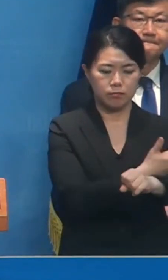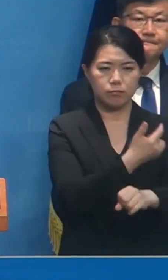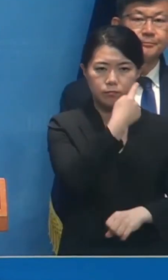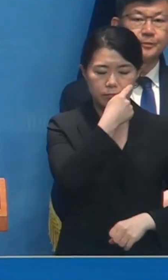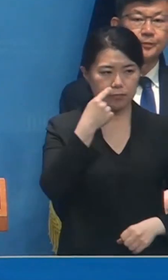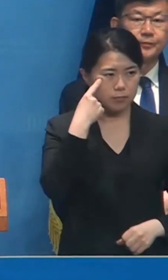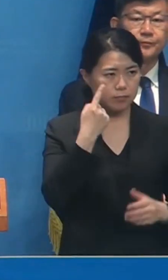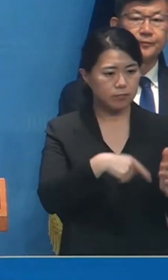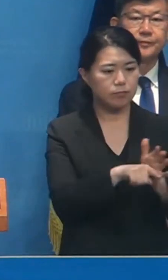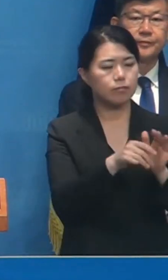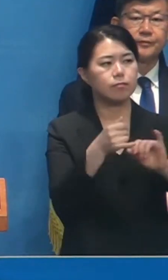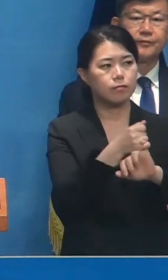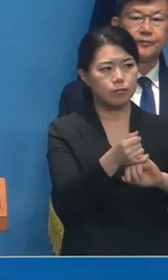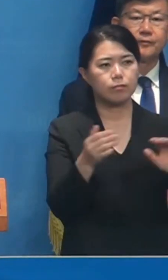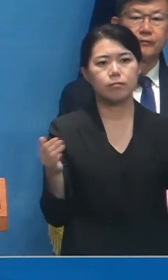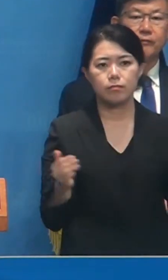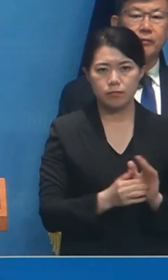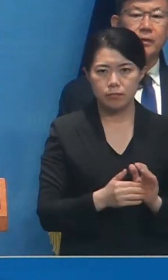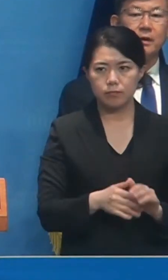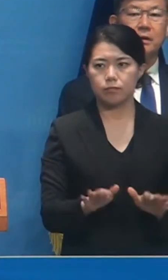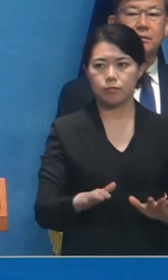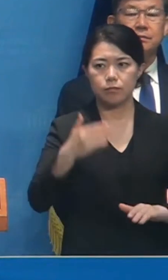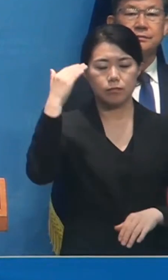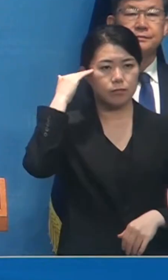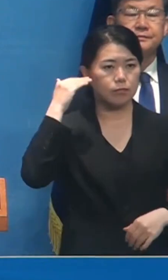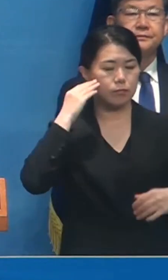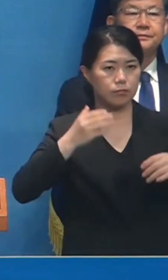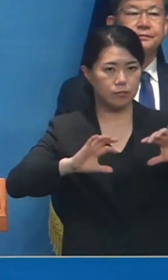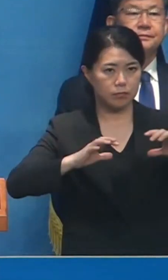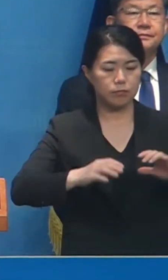그런 약속을 나눴습니다. 현재